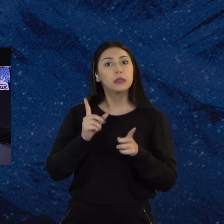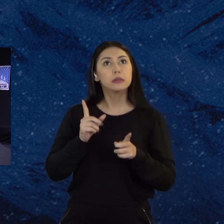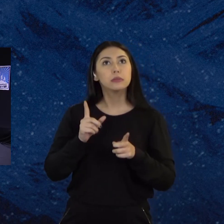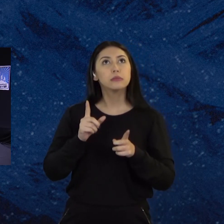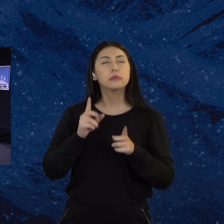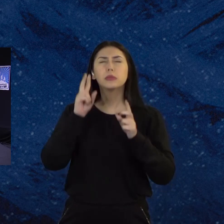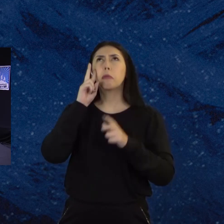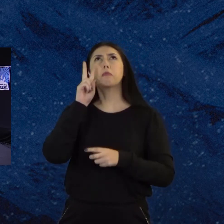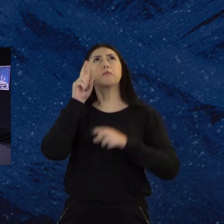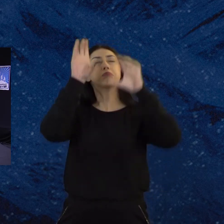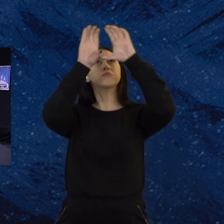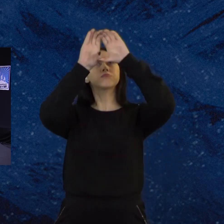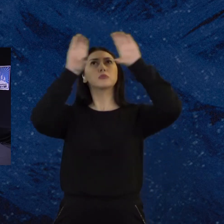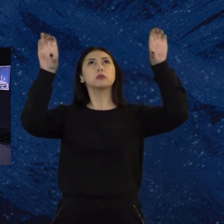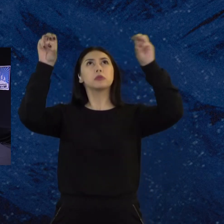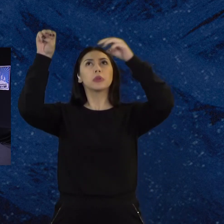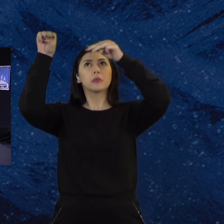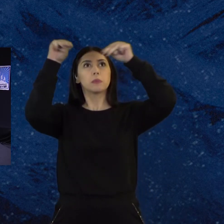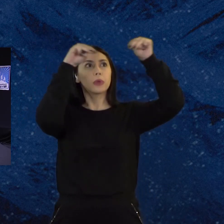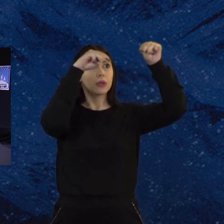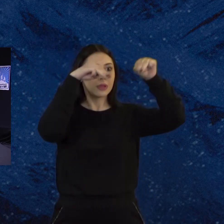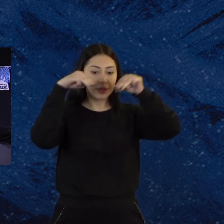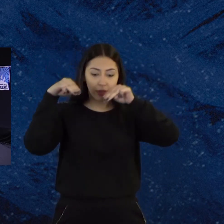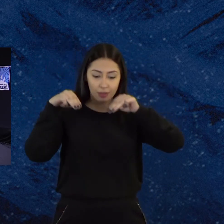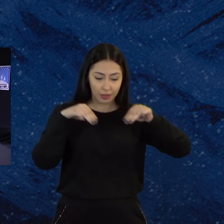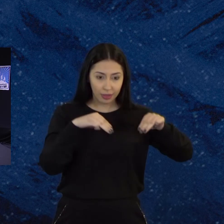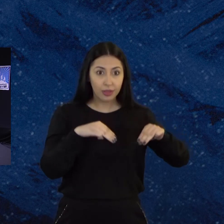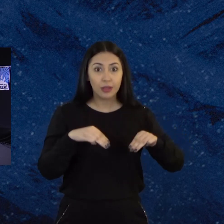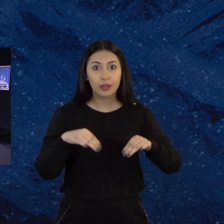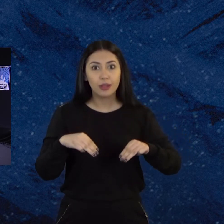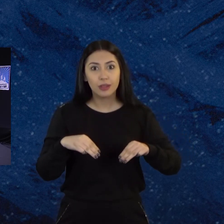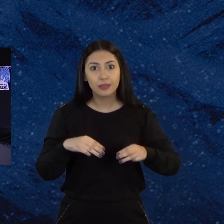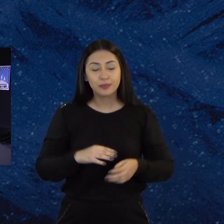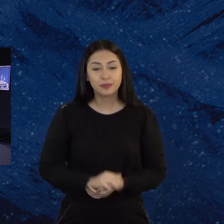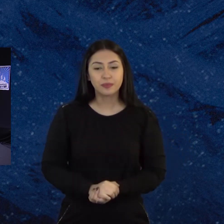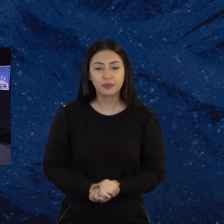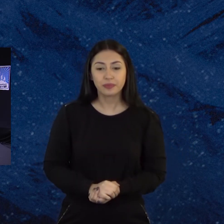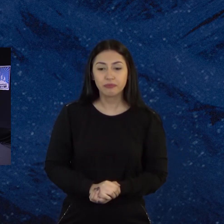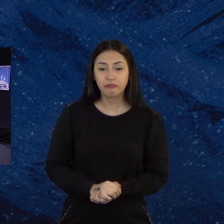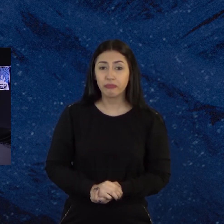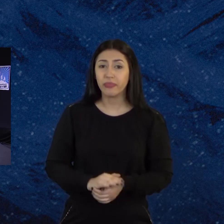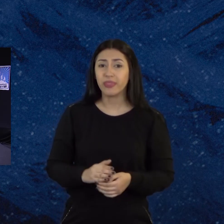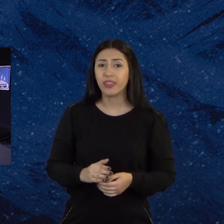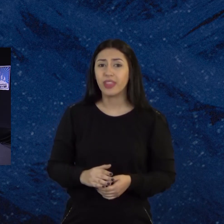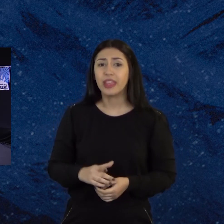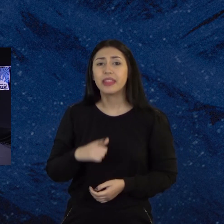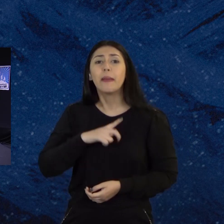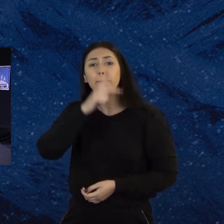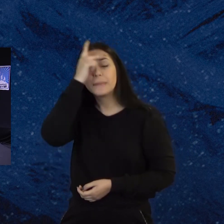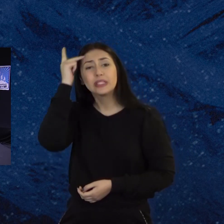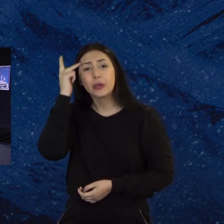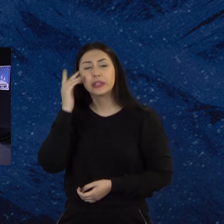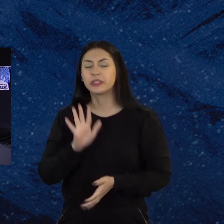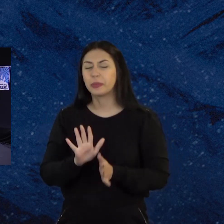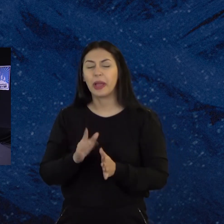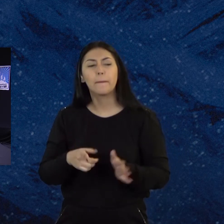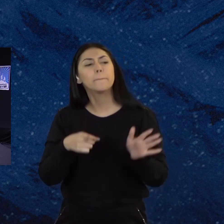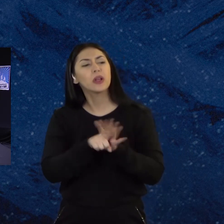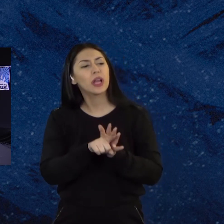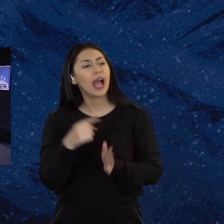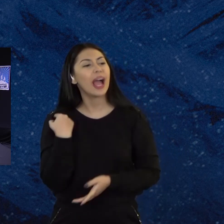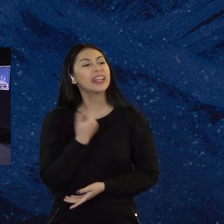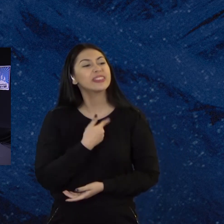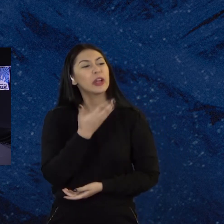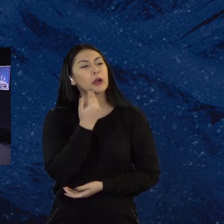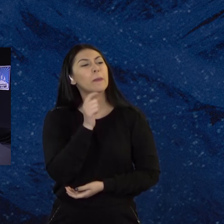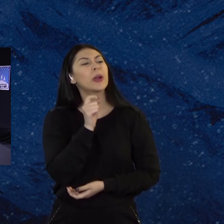céu, cai o pão do céu. Se alguém chegar para você e falar assim, ó, cadê, nós vamos comer o que hoje, né? Hoje de manhã? Ah, vamos